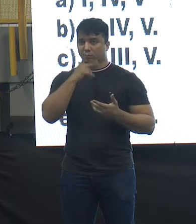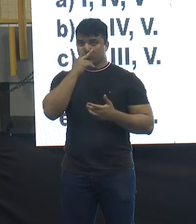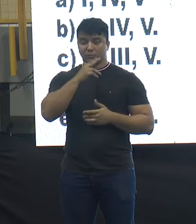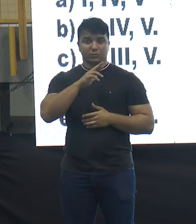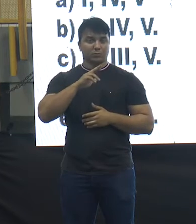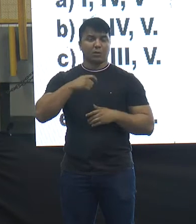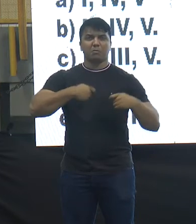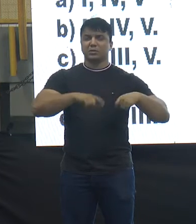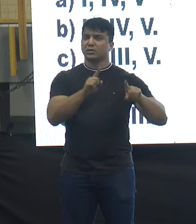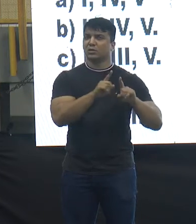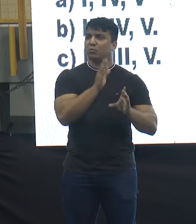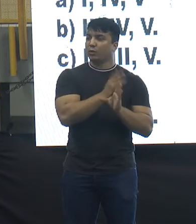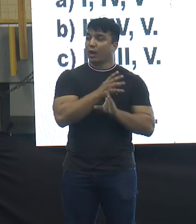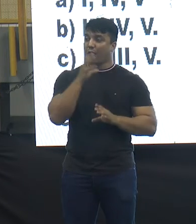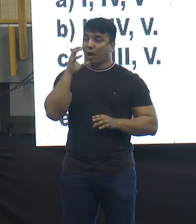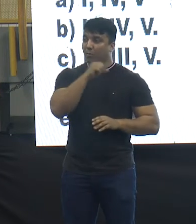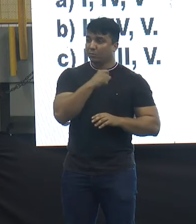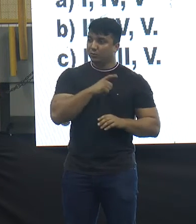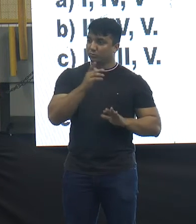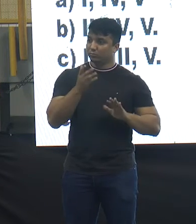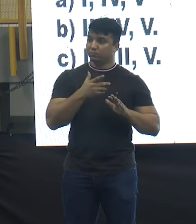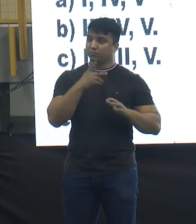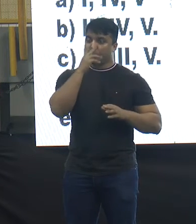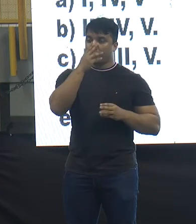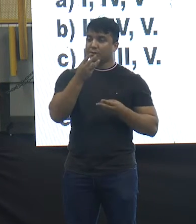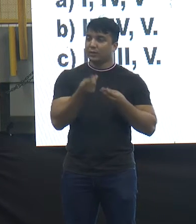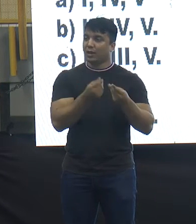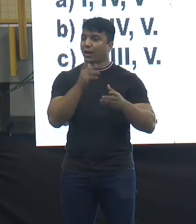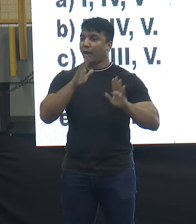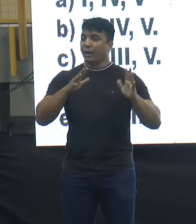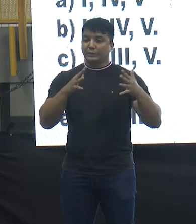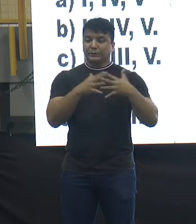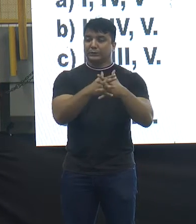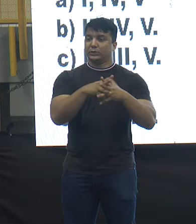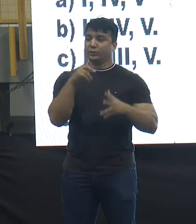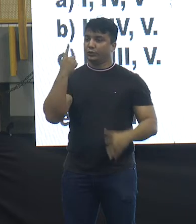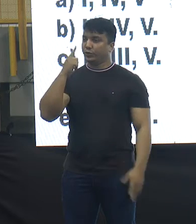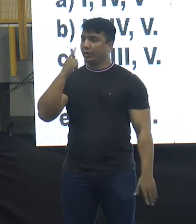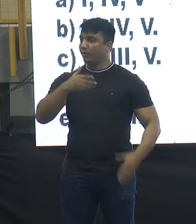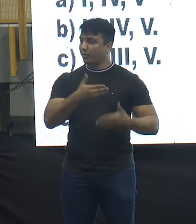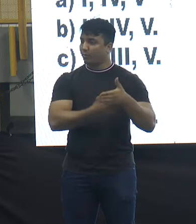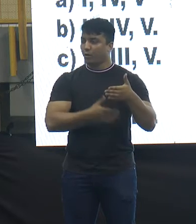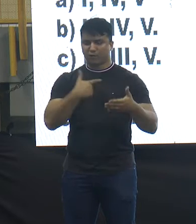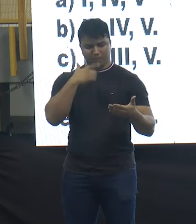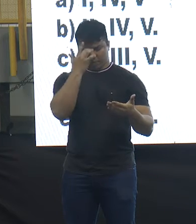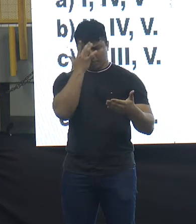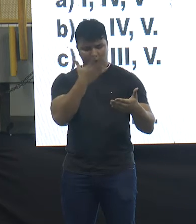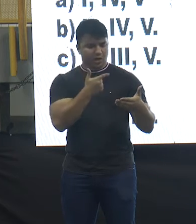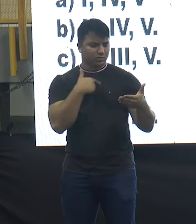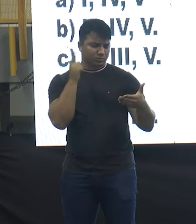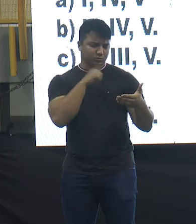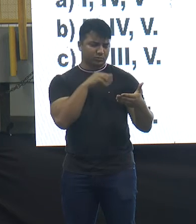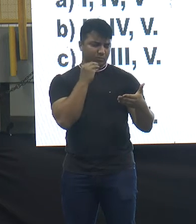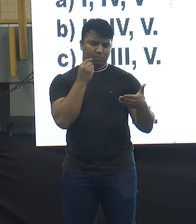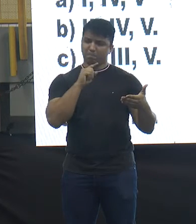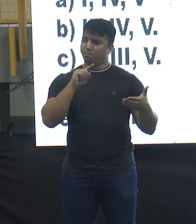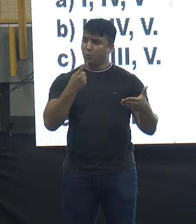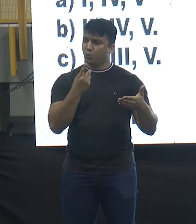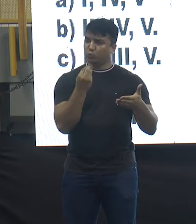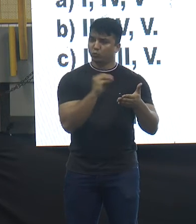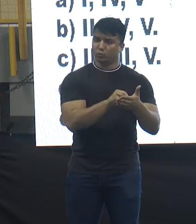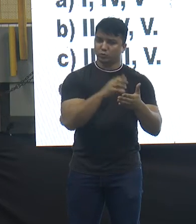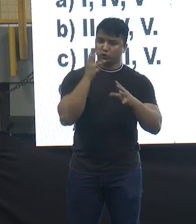tanta necessidade, às vezes a pressa, você acaba fazendo a prova de geografia, aquelas provas que você acha que são mais fáceis, geografia,